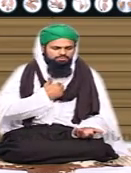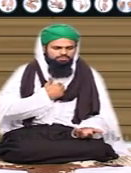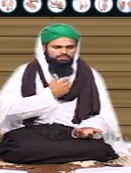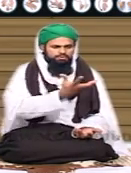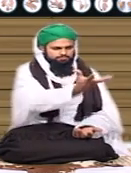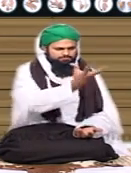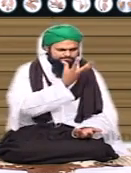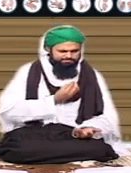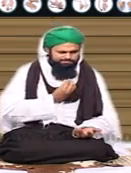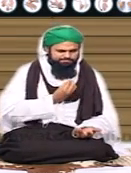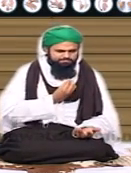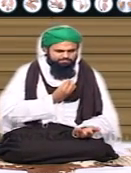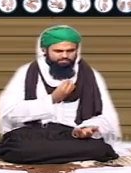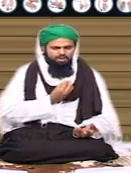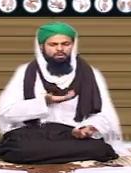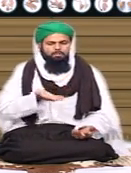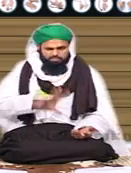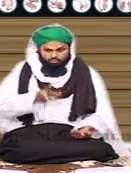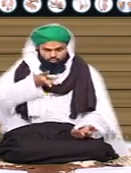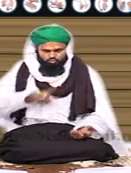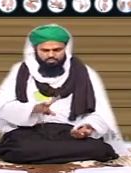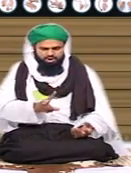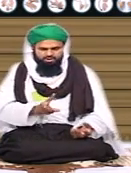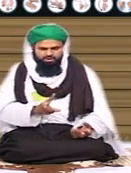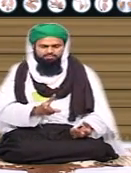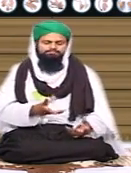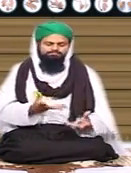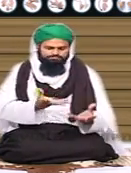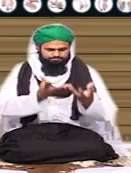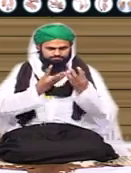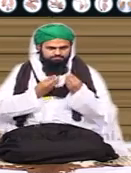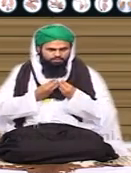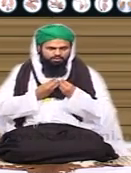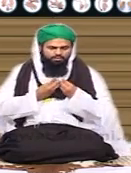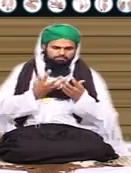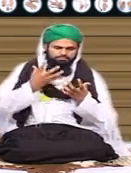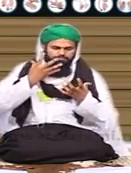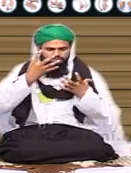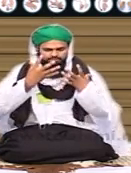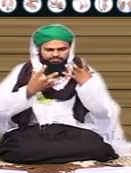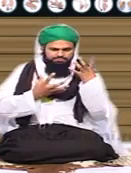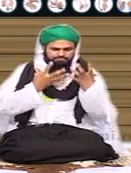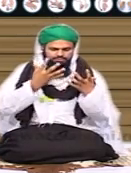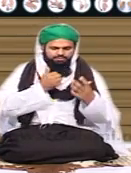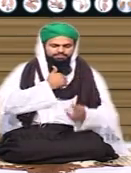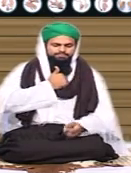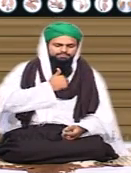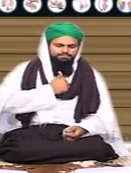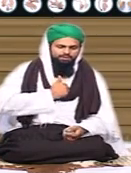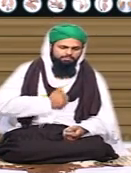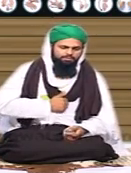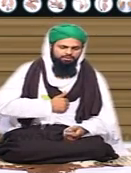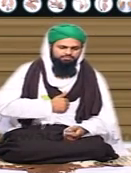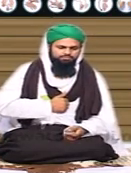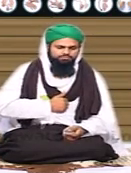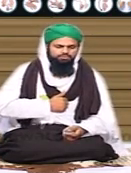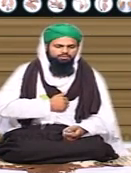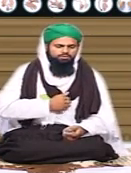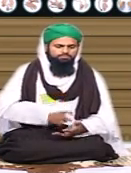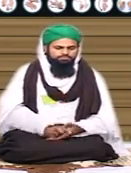سے وہ سن کر میرے پاس وہ بنڈل پیش کر دیا کہ آپ کے بارے میں اس نے یہ کہا. آپ صبر کر لیں، اسے نہ پہنچا